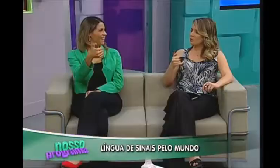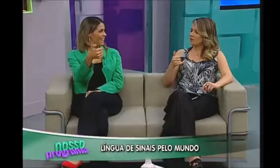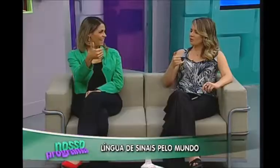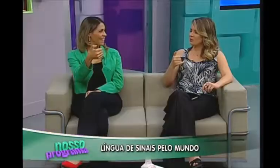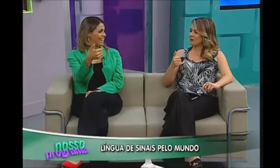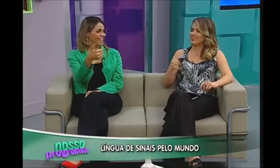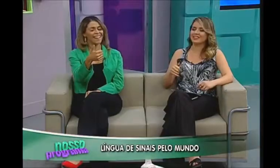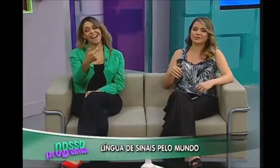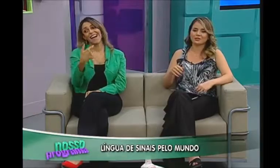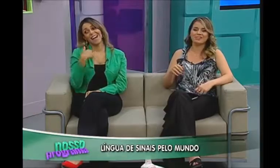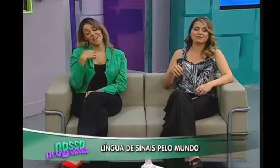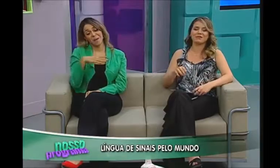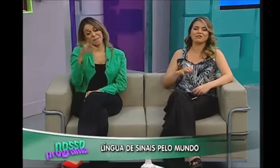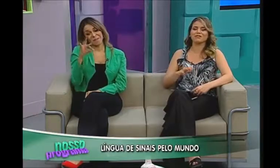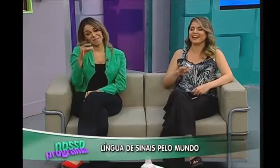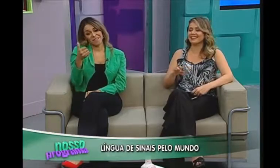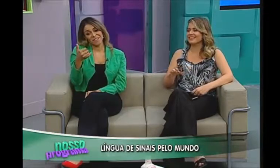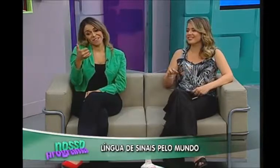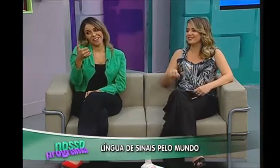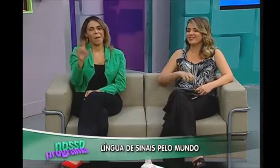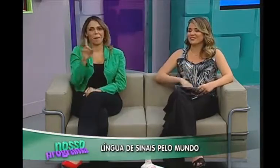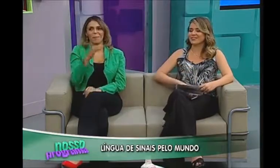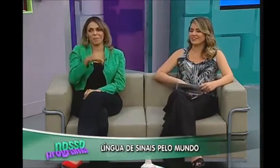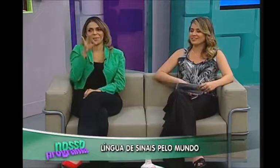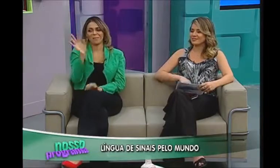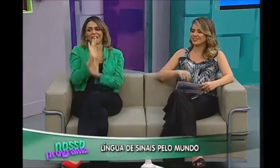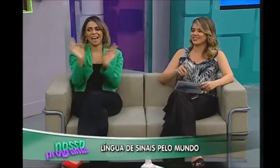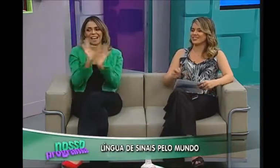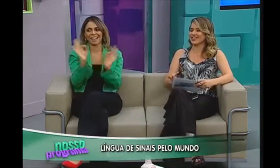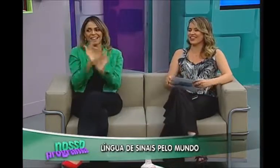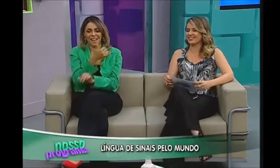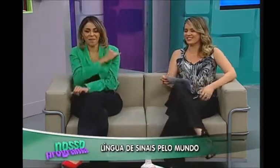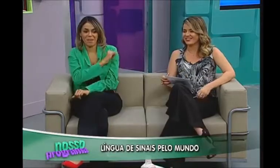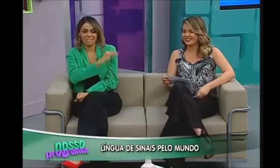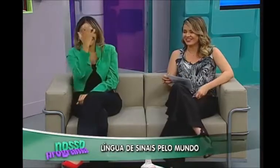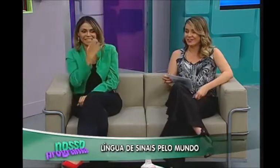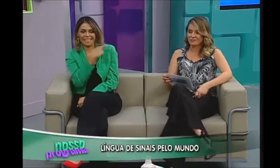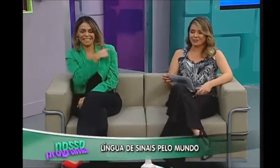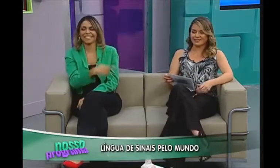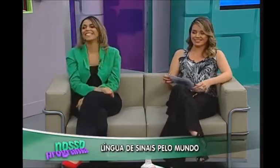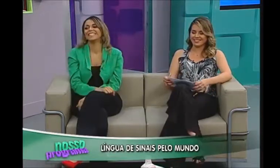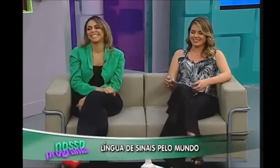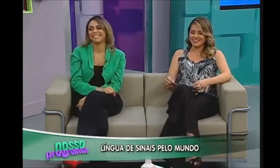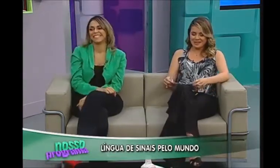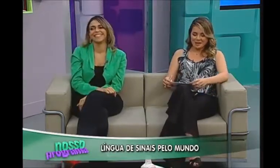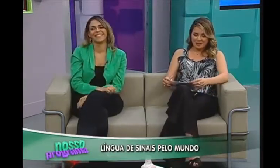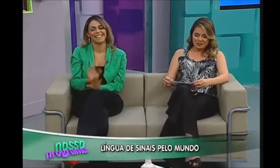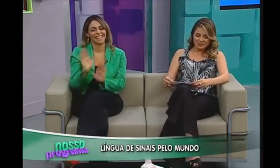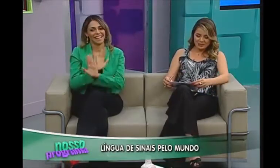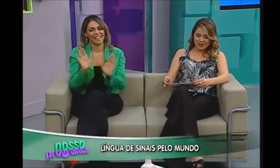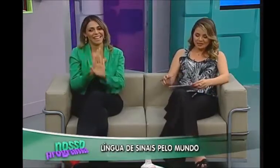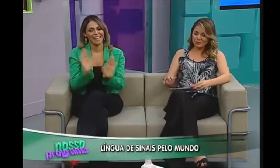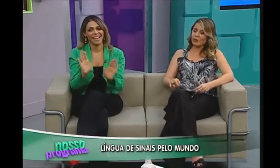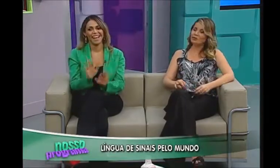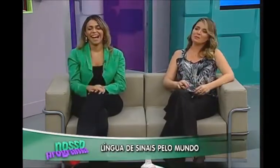prefiro... Não, tô brincando, não prefiro nada, senão os cariocas vão ficar chateados comigo, ou os paulistas. Mas no caso do